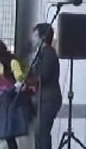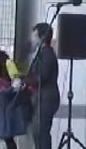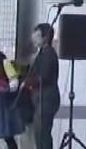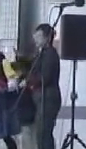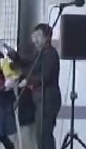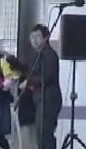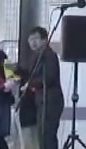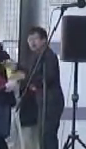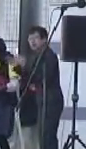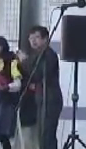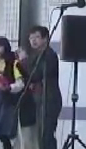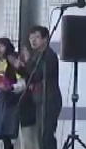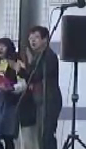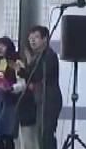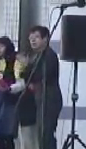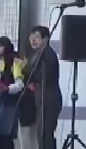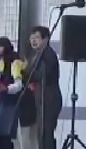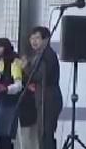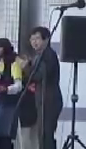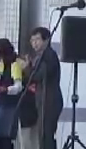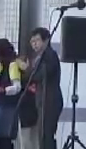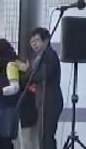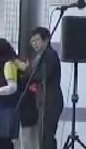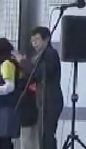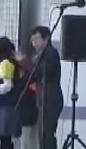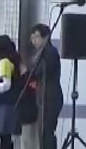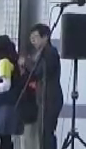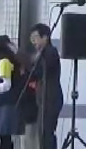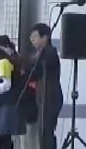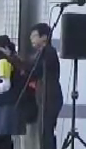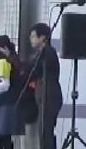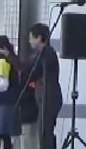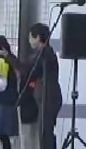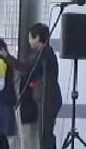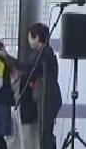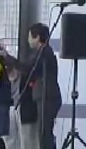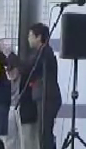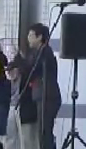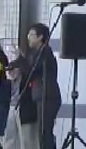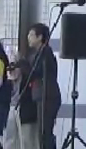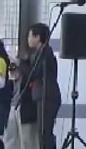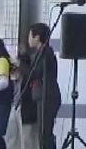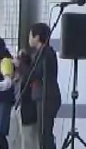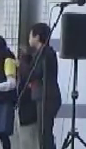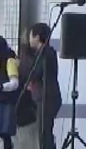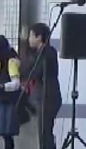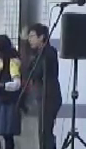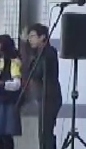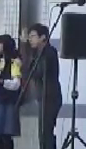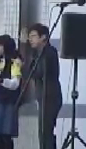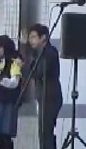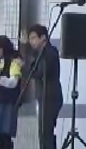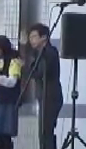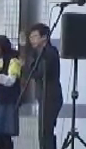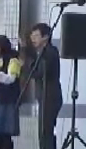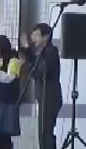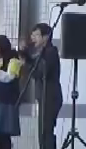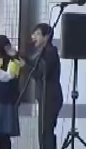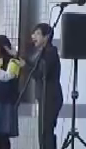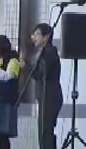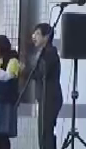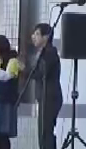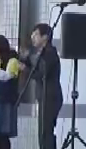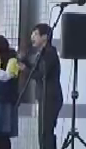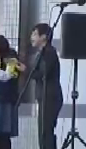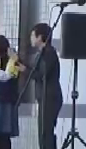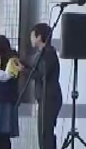皆さんのところに集会決議文は届いてますかね。もしない方は本部の方にありますので、帰りに持って行ってください。